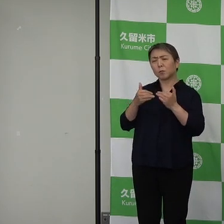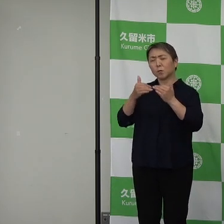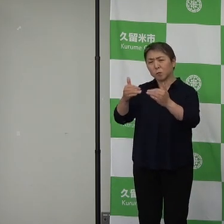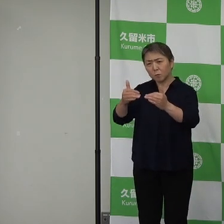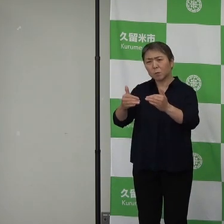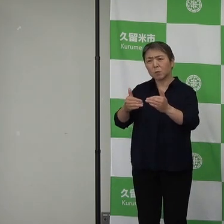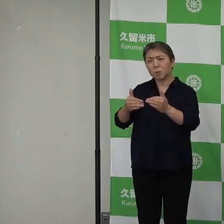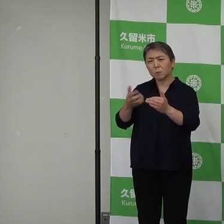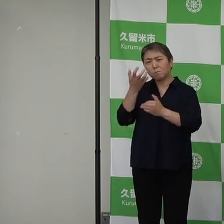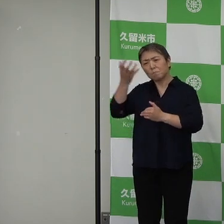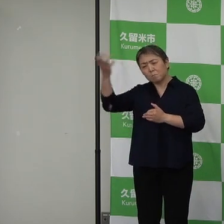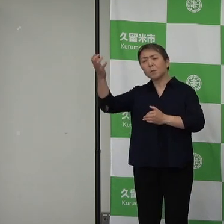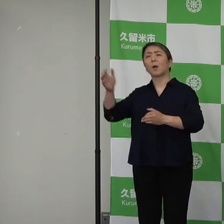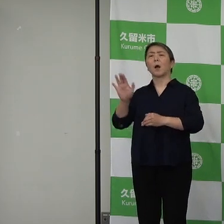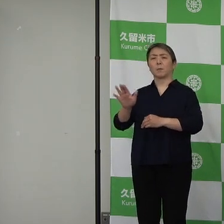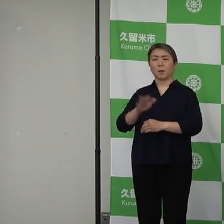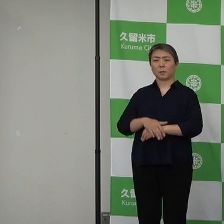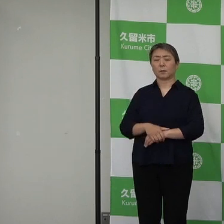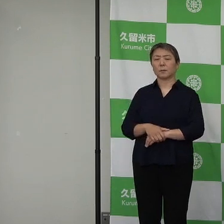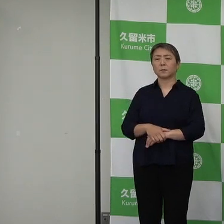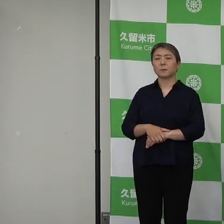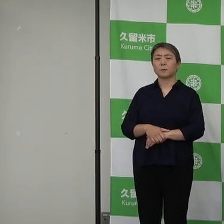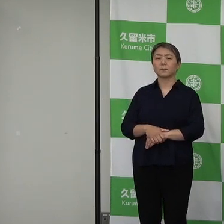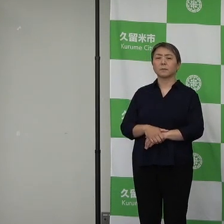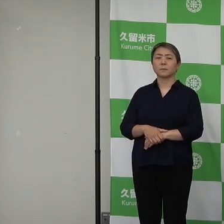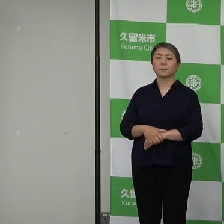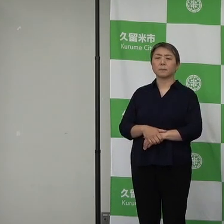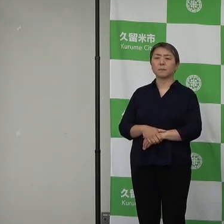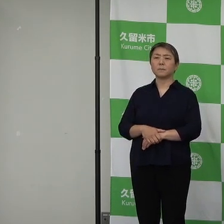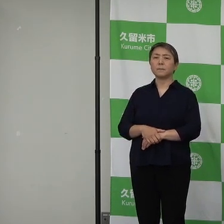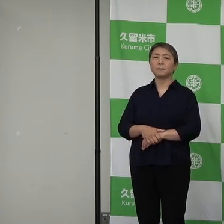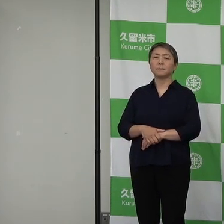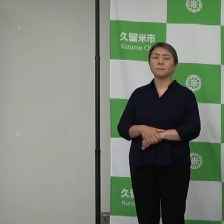が見込まれております。